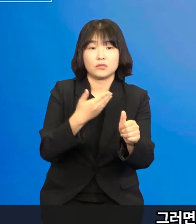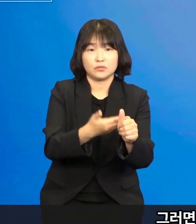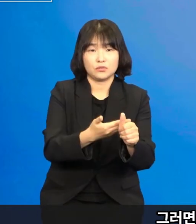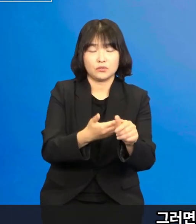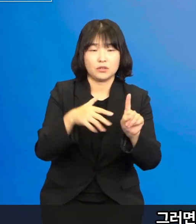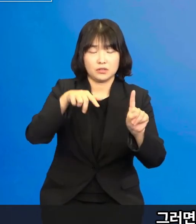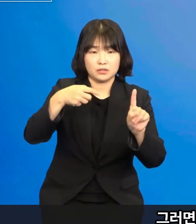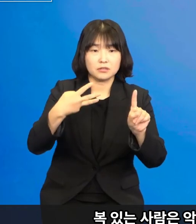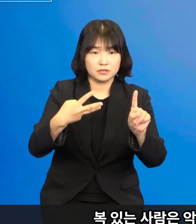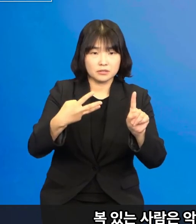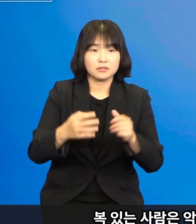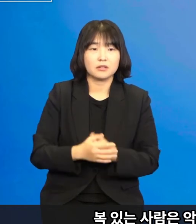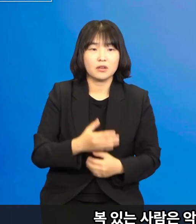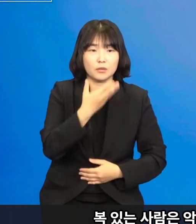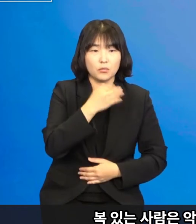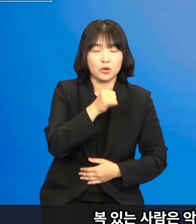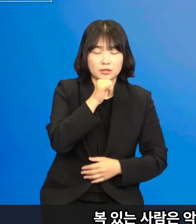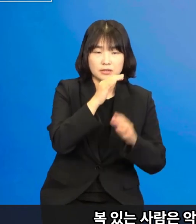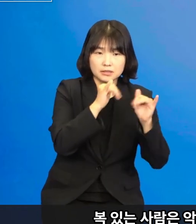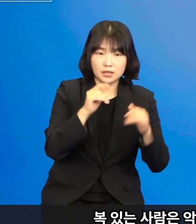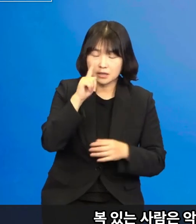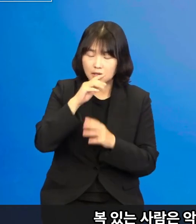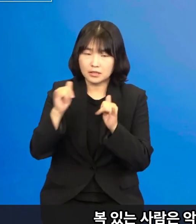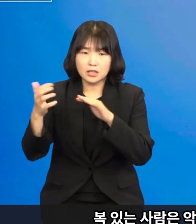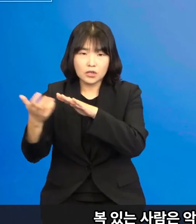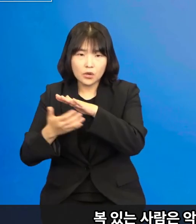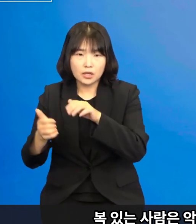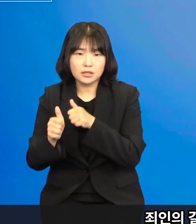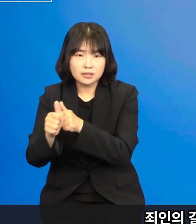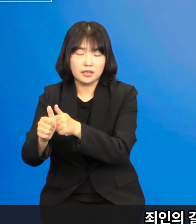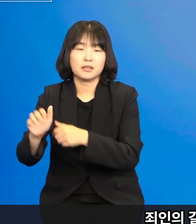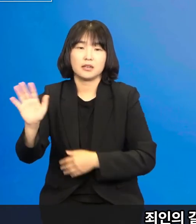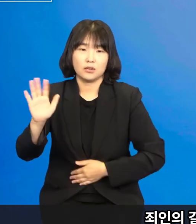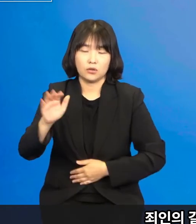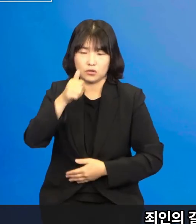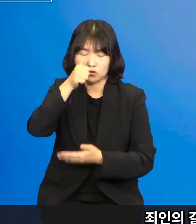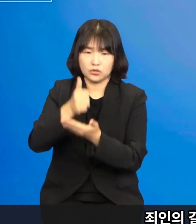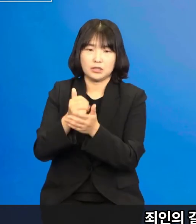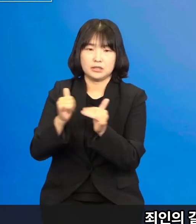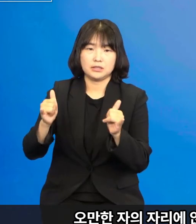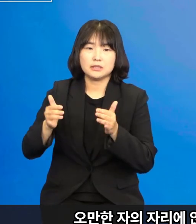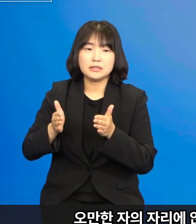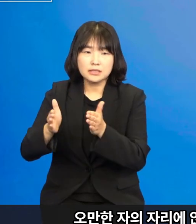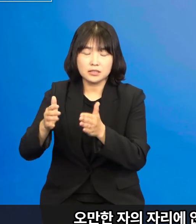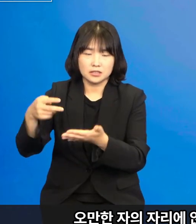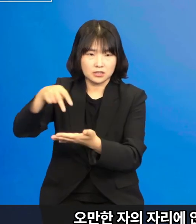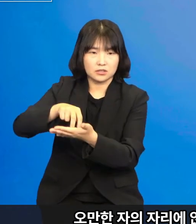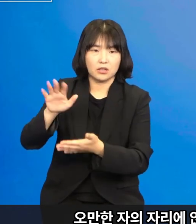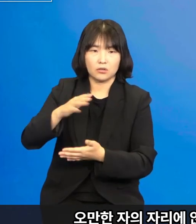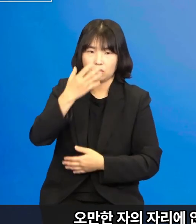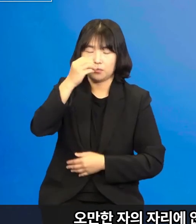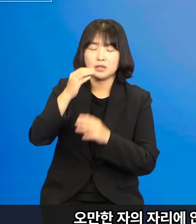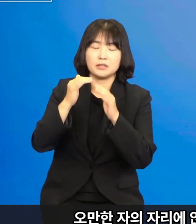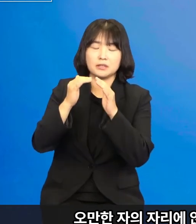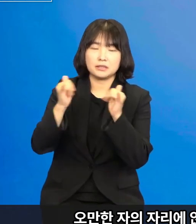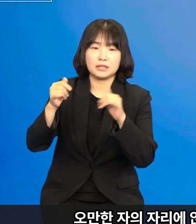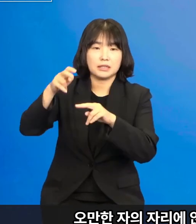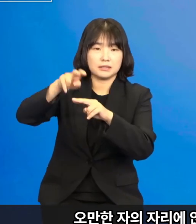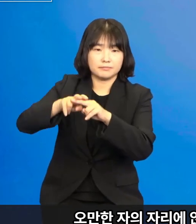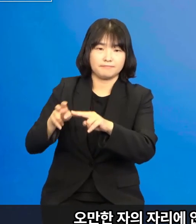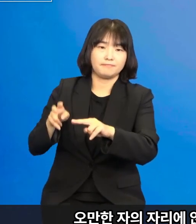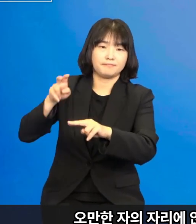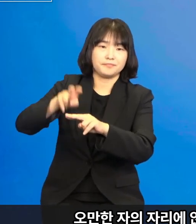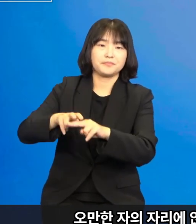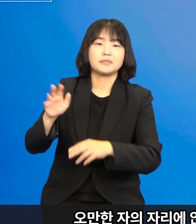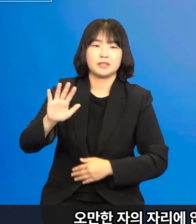1절 보십시오. 복 있는 사람은 악인의 꾀를 따르지 아니하며 죄인의 길에 서지 아니하며 오만한 자의 자리에 앉지